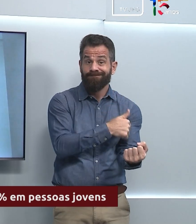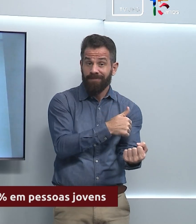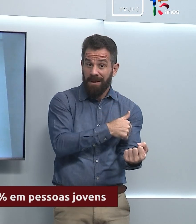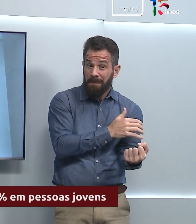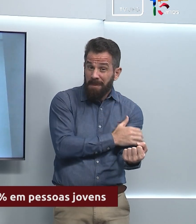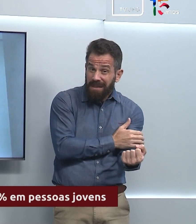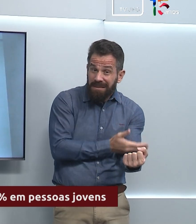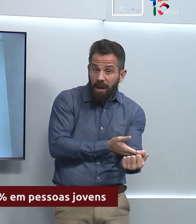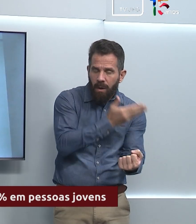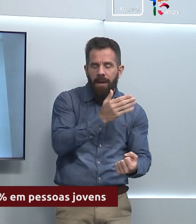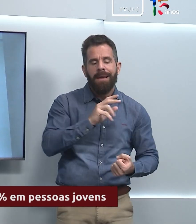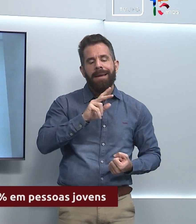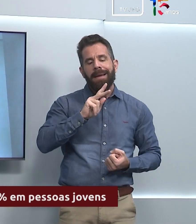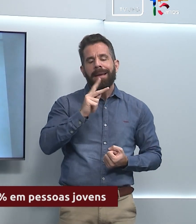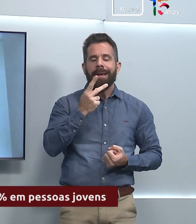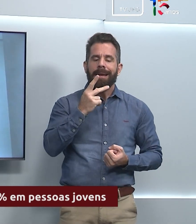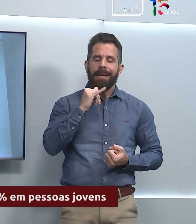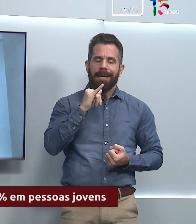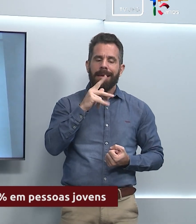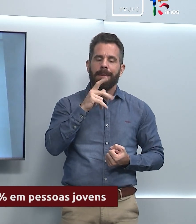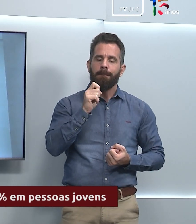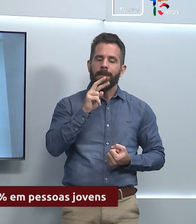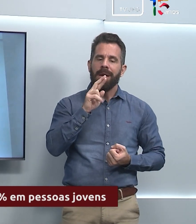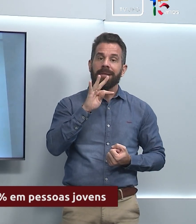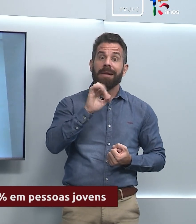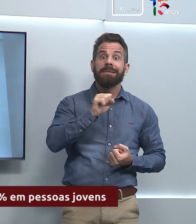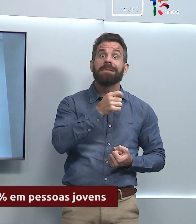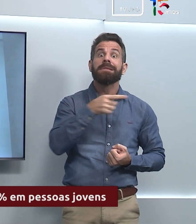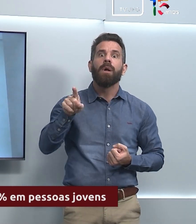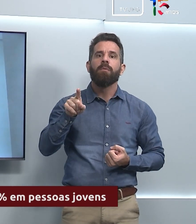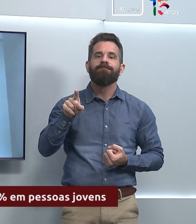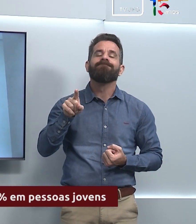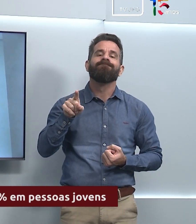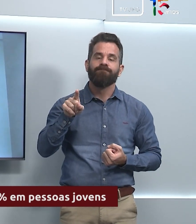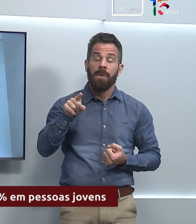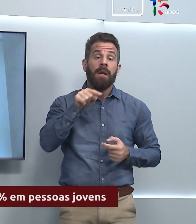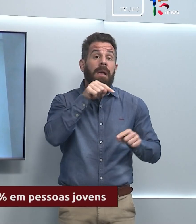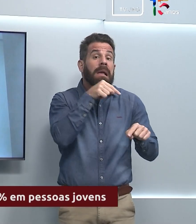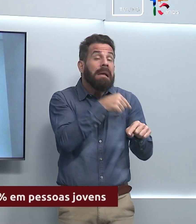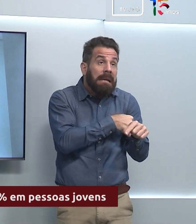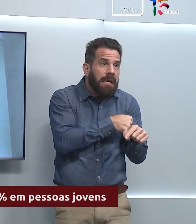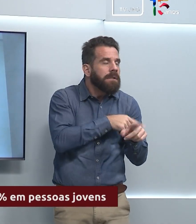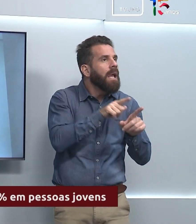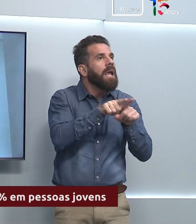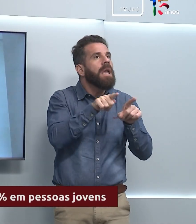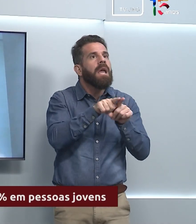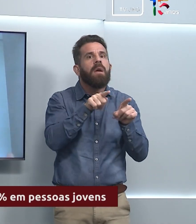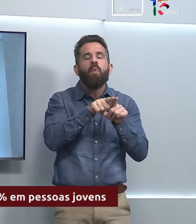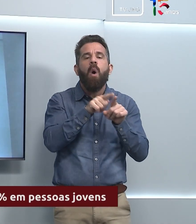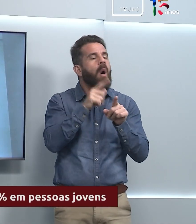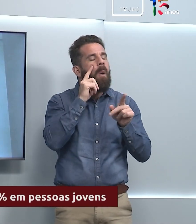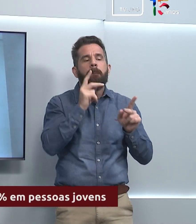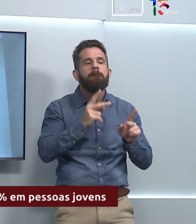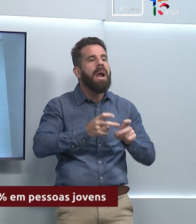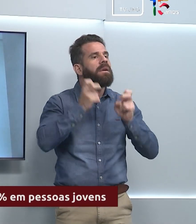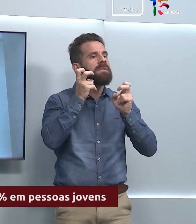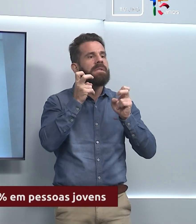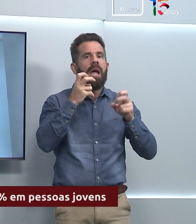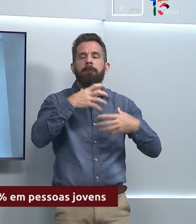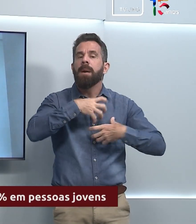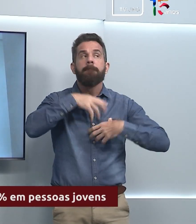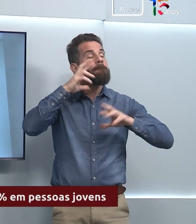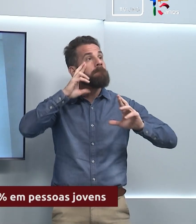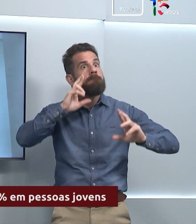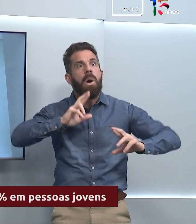conhece como hipertensão arterial sistêmica. E é uma doença silenciosa. Ao contrário do que muita gente pensa, a